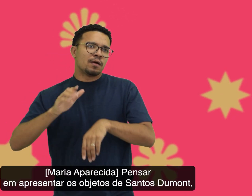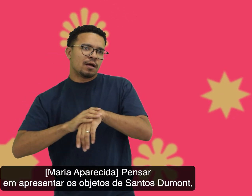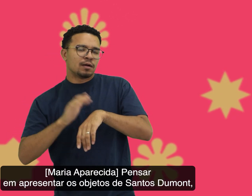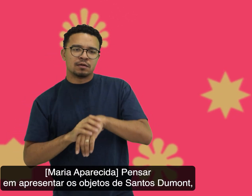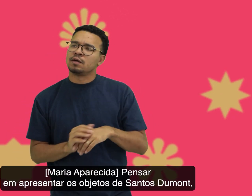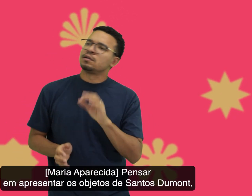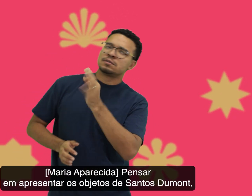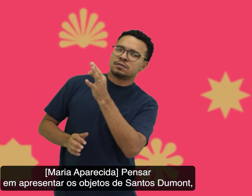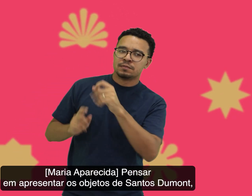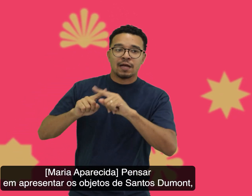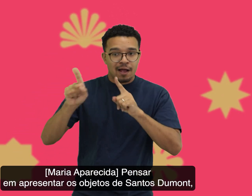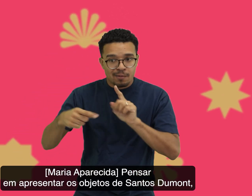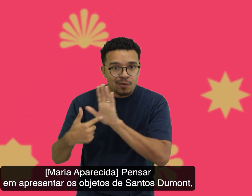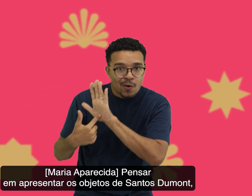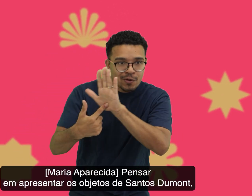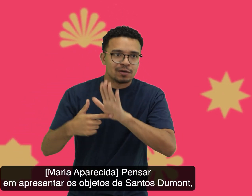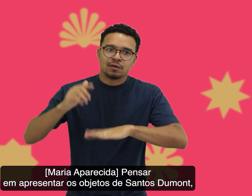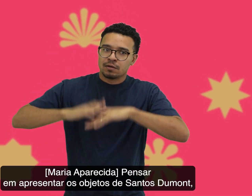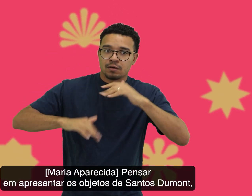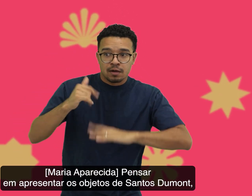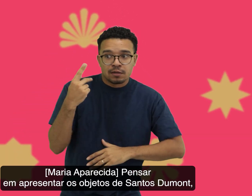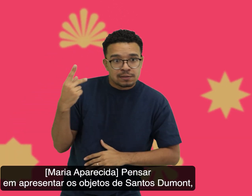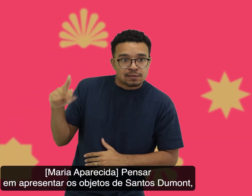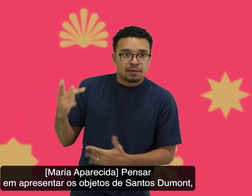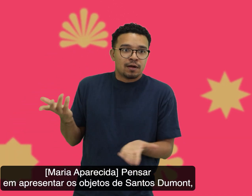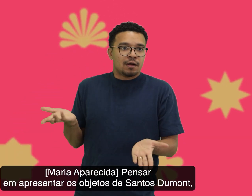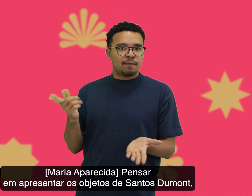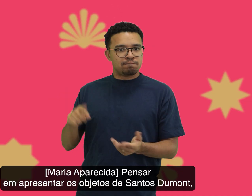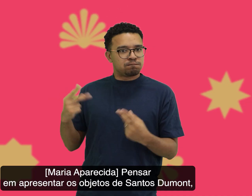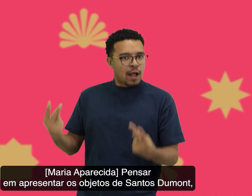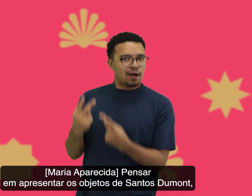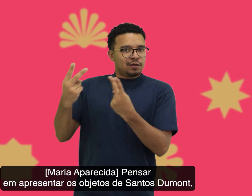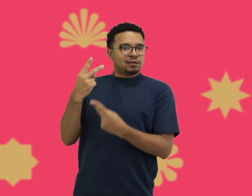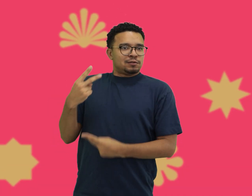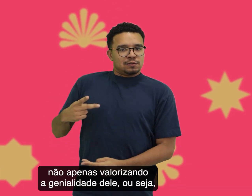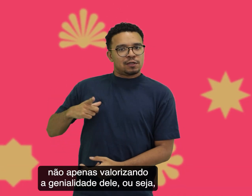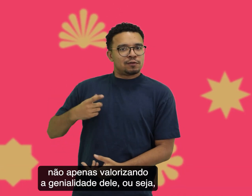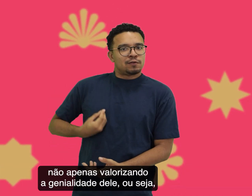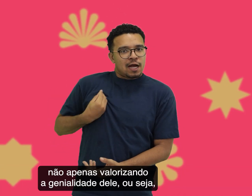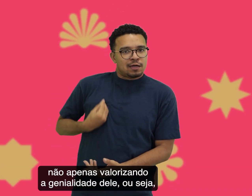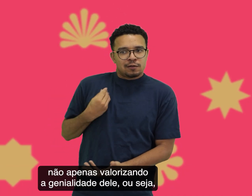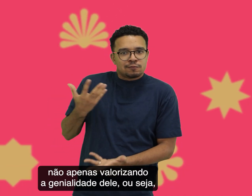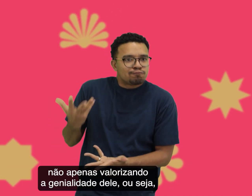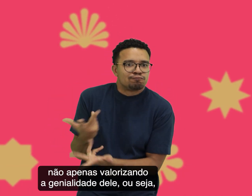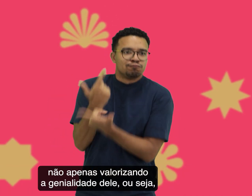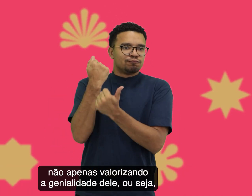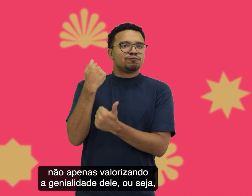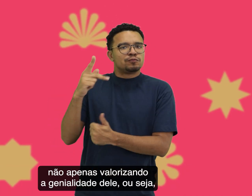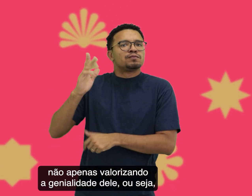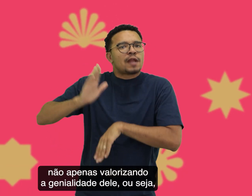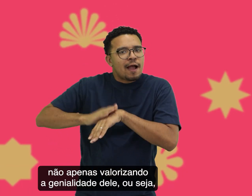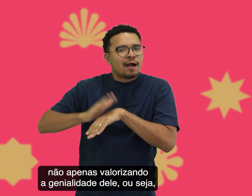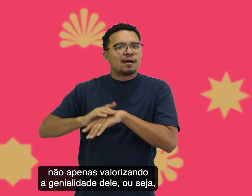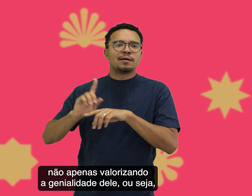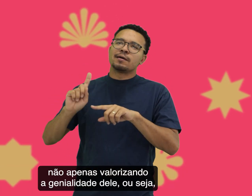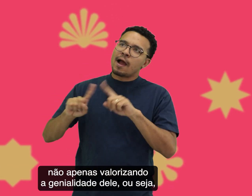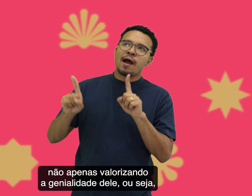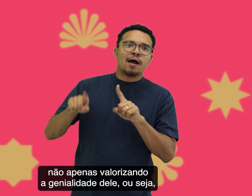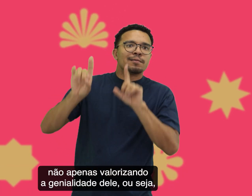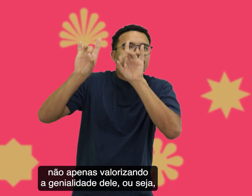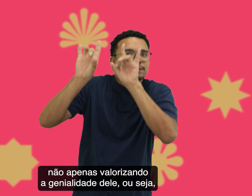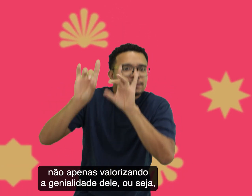Santos Dumont. É pensar em apresentar os objetos do Santos Dumont não apenas valorizando